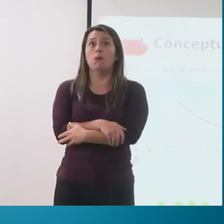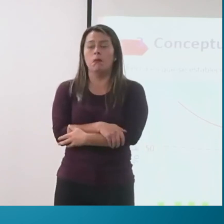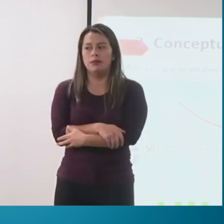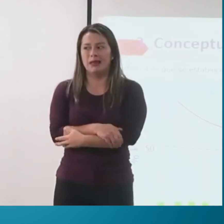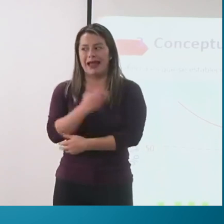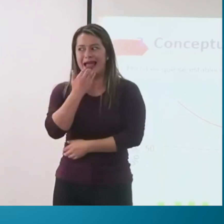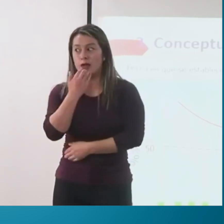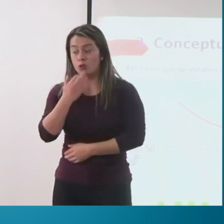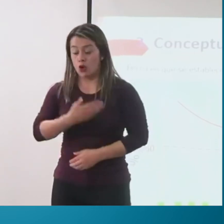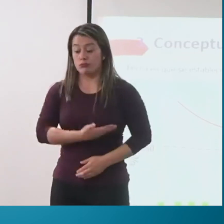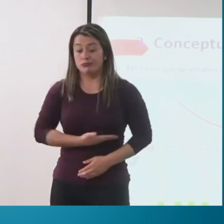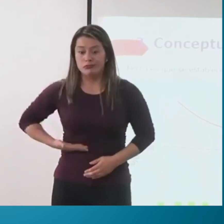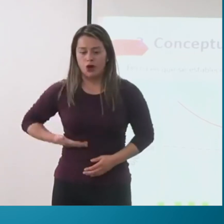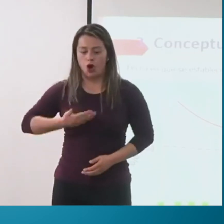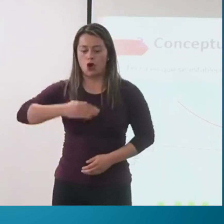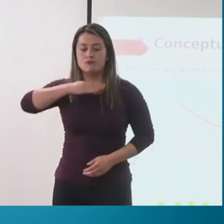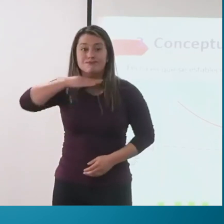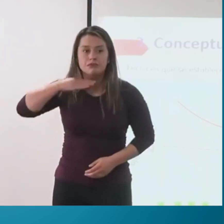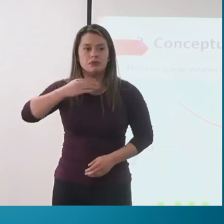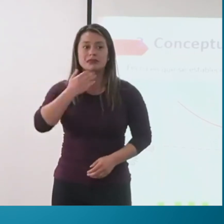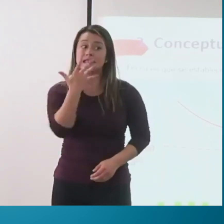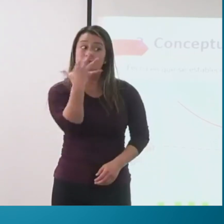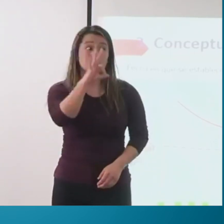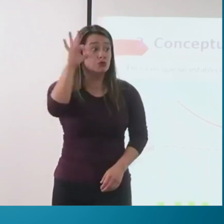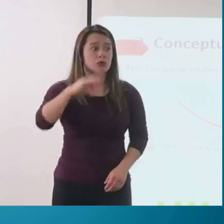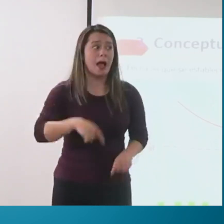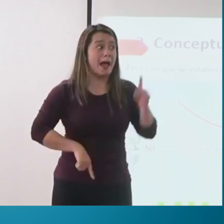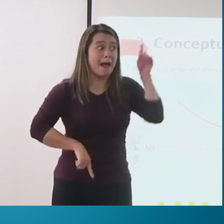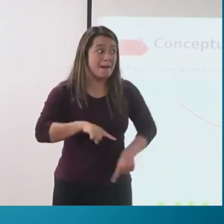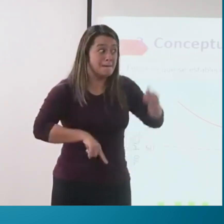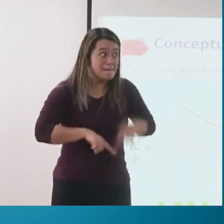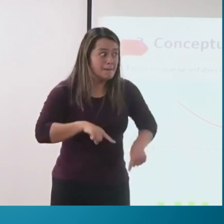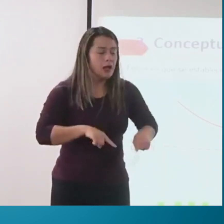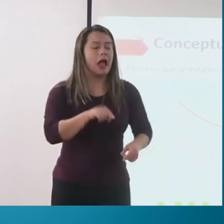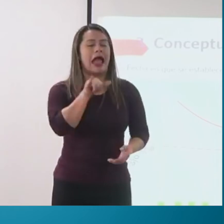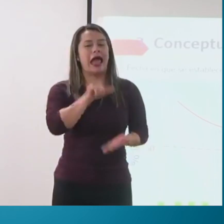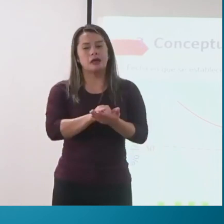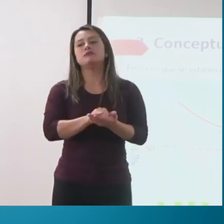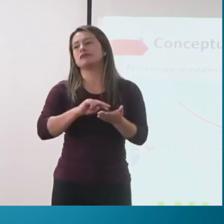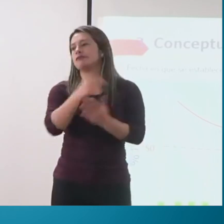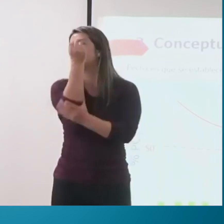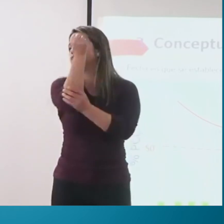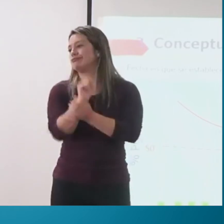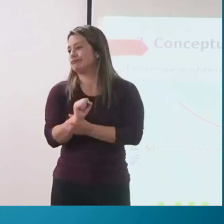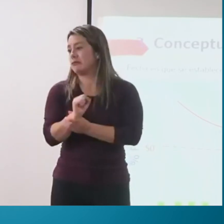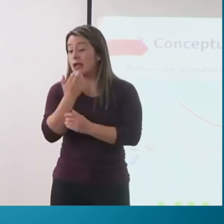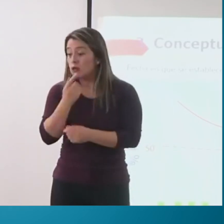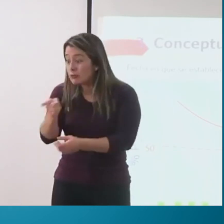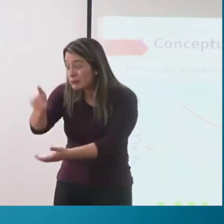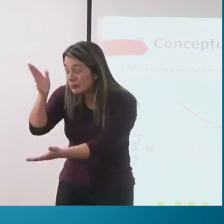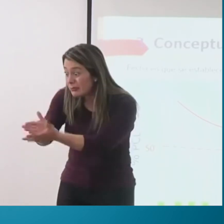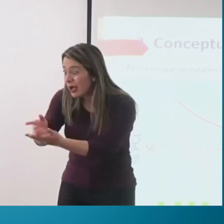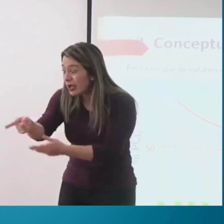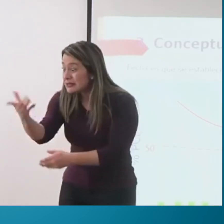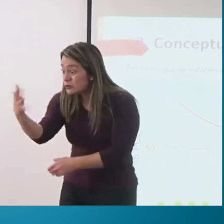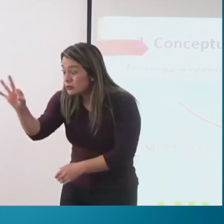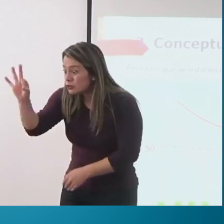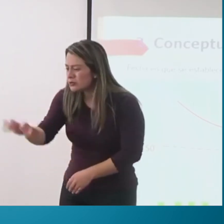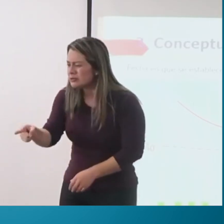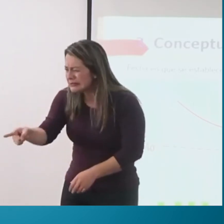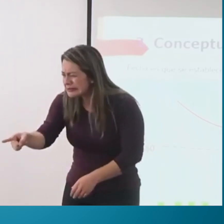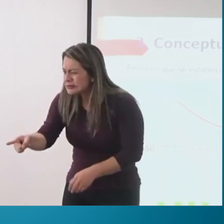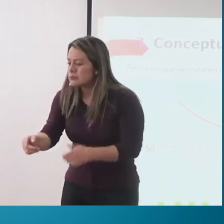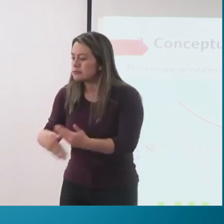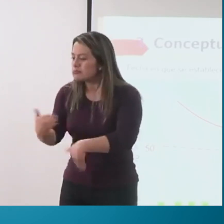el 50%. En ese ejemplo rojo, desde el inicio la persona no recuperó su capacidad laboral, o sea, desde el inicio superó